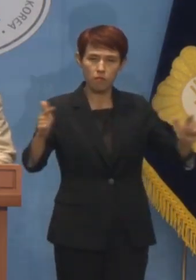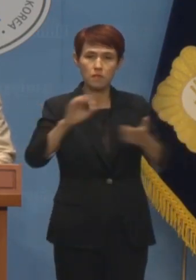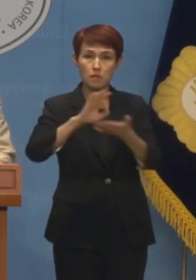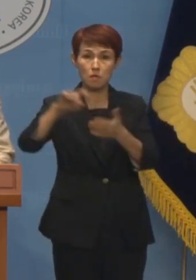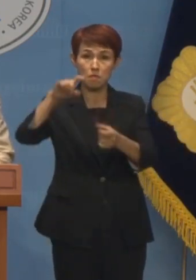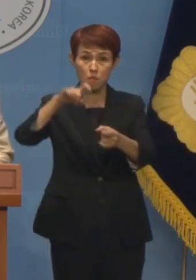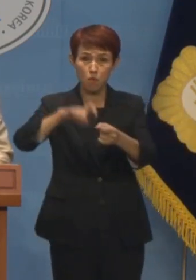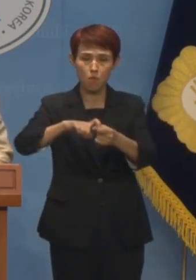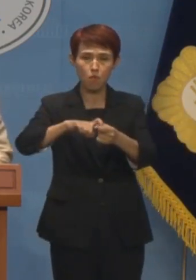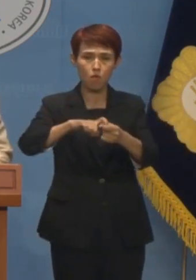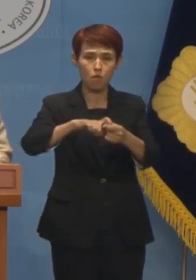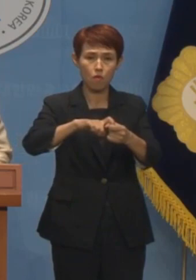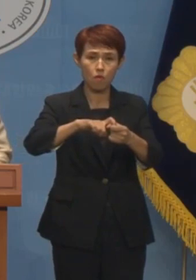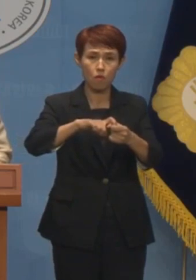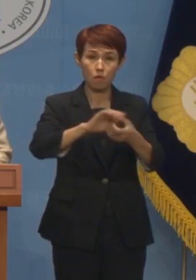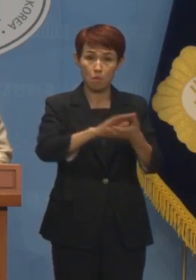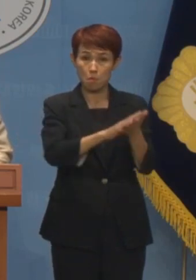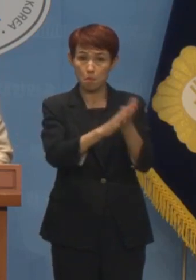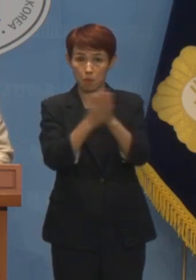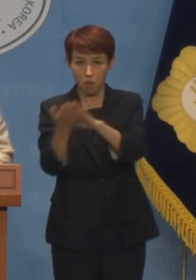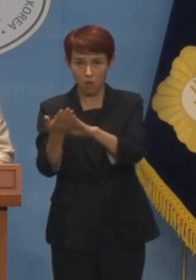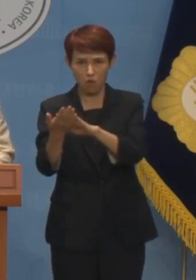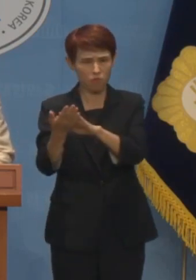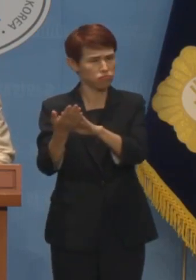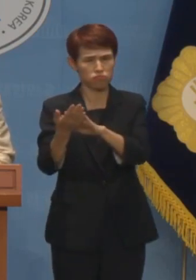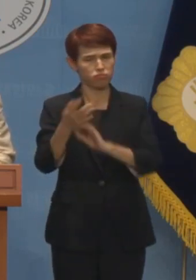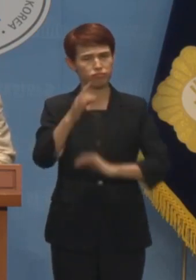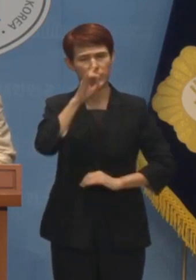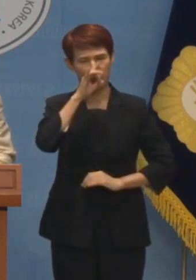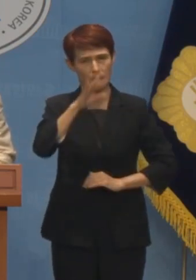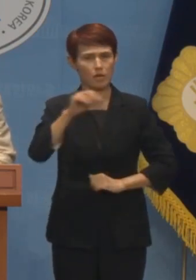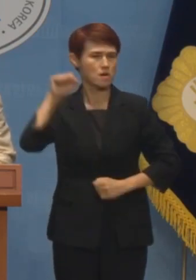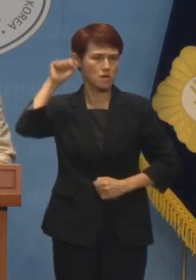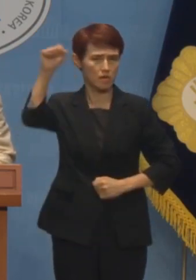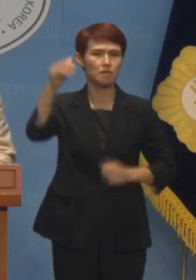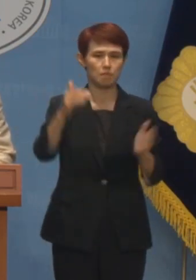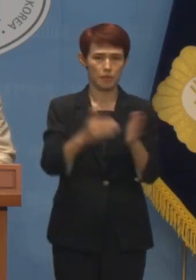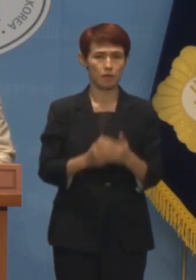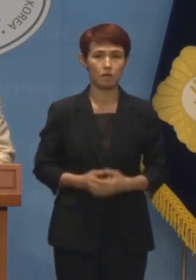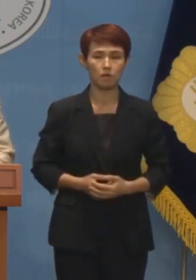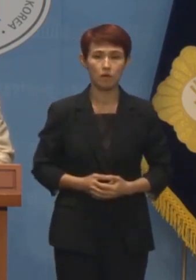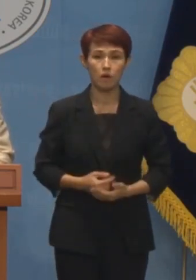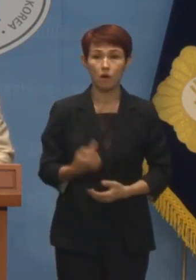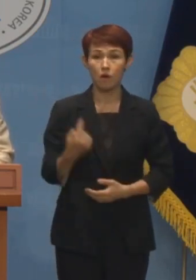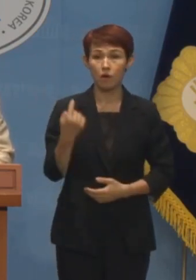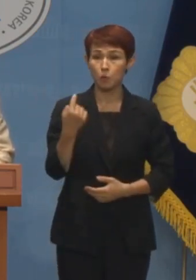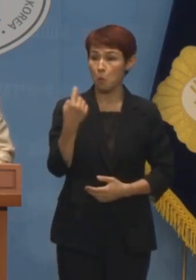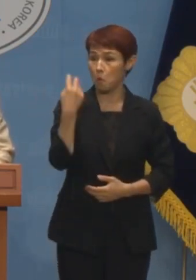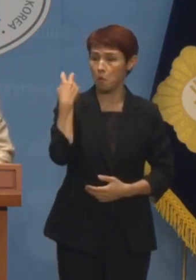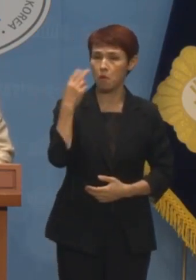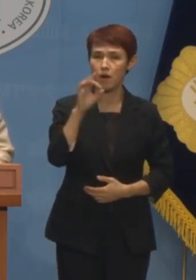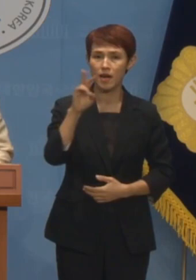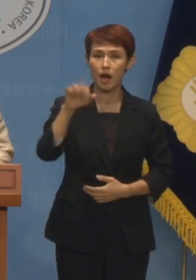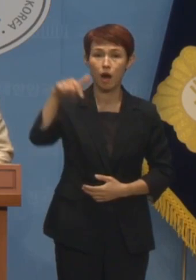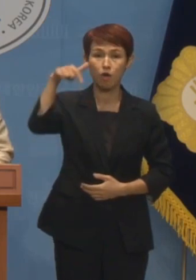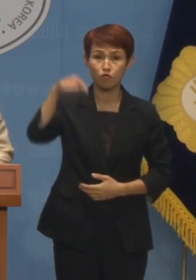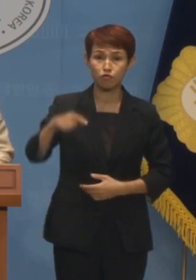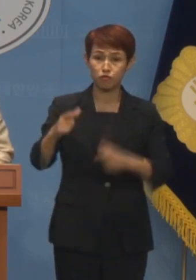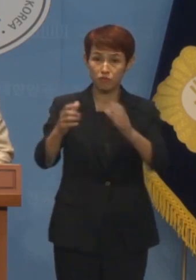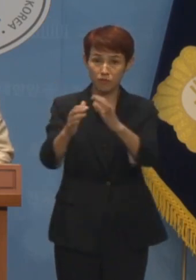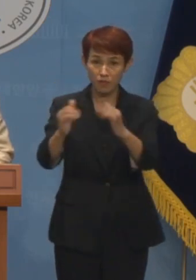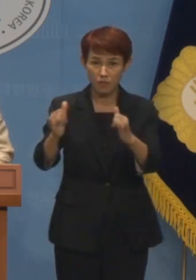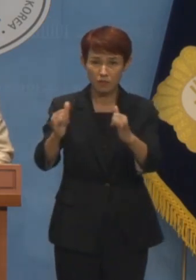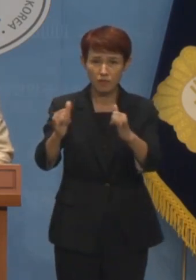집회를 했습니다. 그리고 그저께는 양구 군민들이 춘천까지 나와서 또